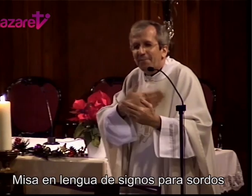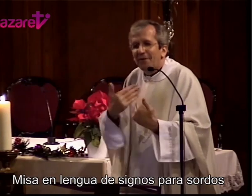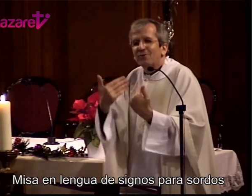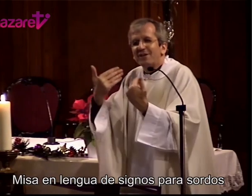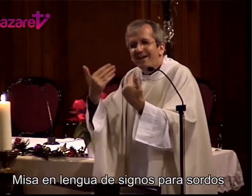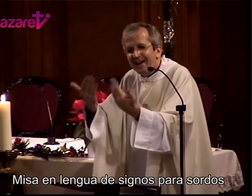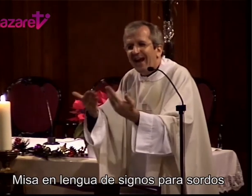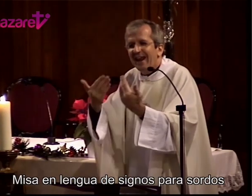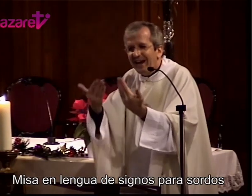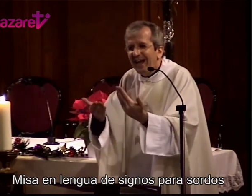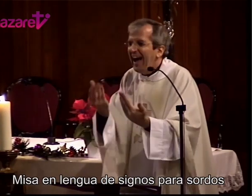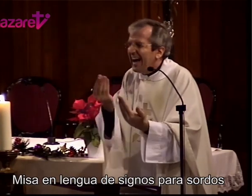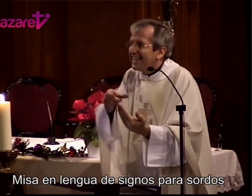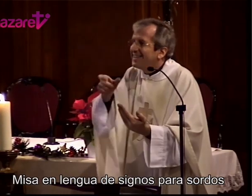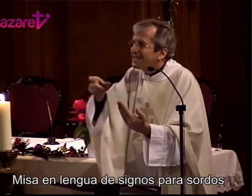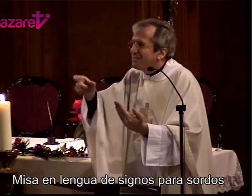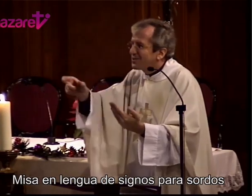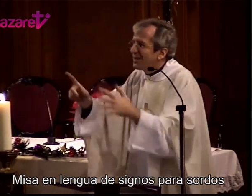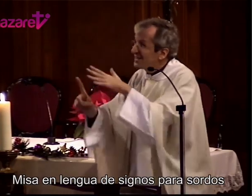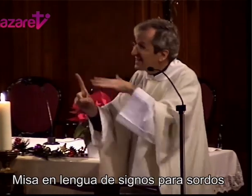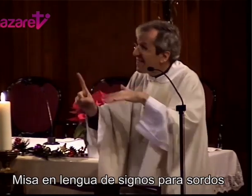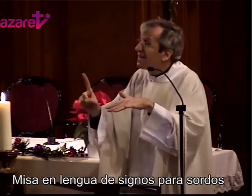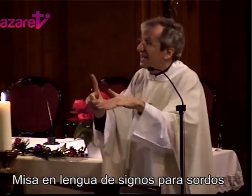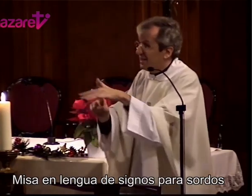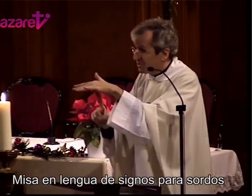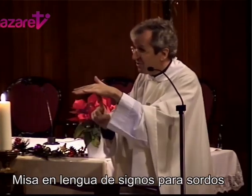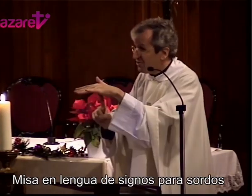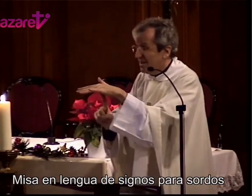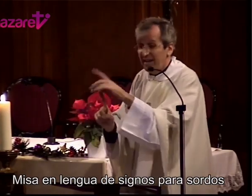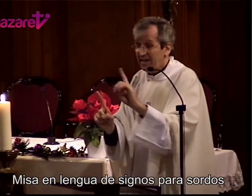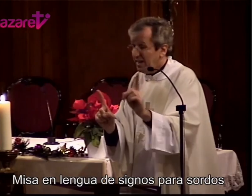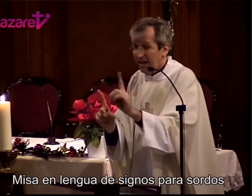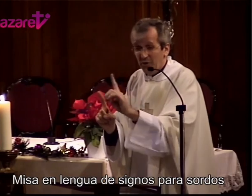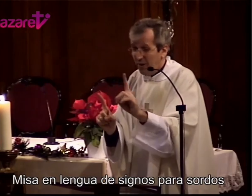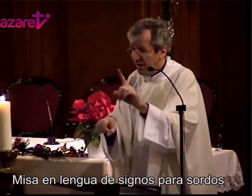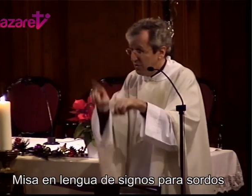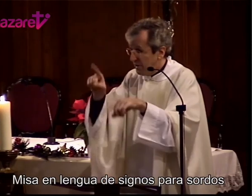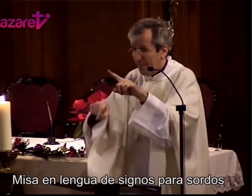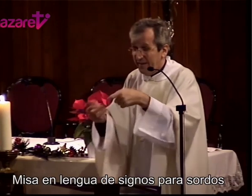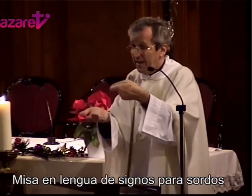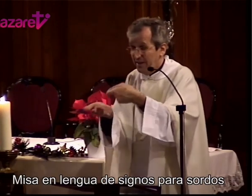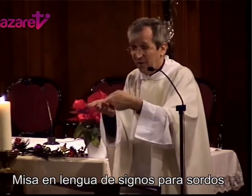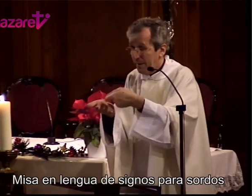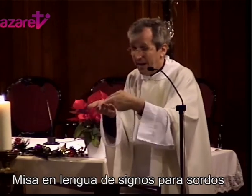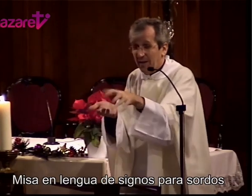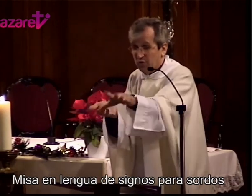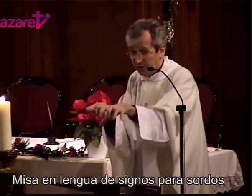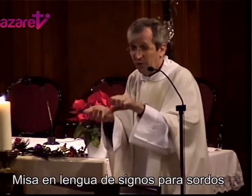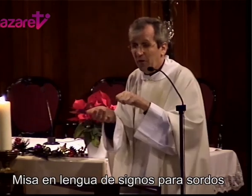podemos regalar a tantas personas que están cerca de nosotros y que no depende de lo que paguemos, de lo que